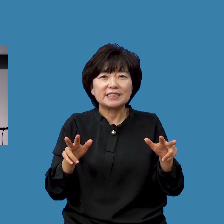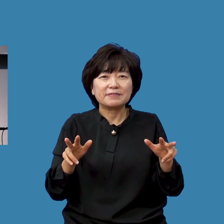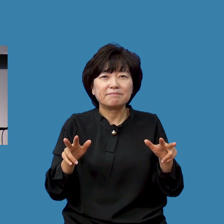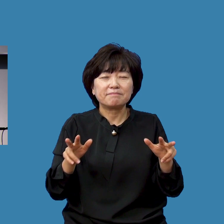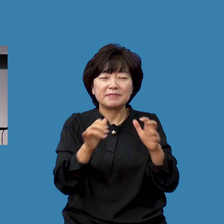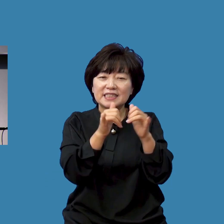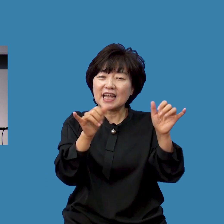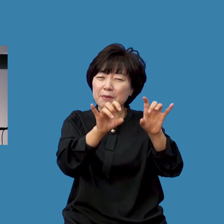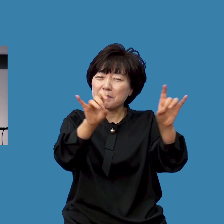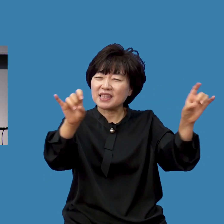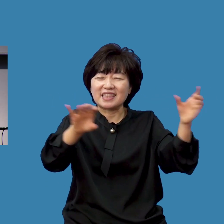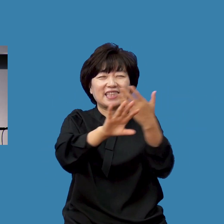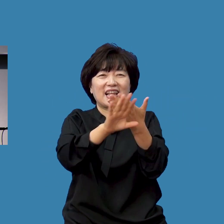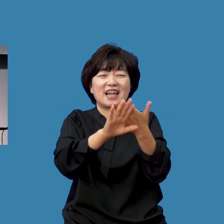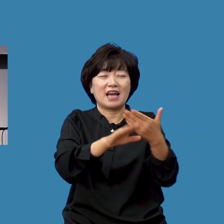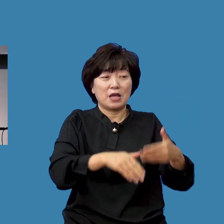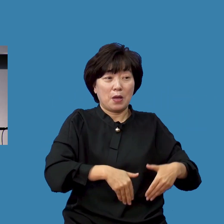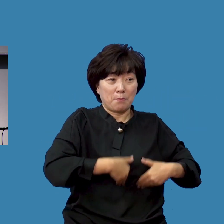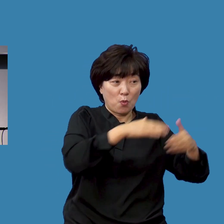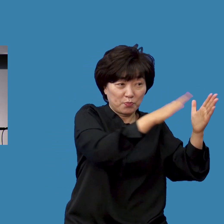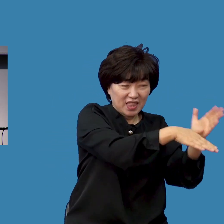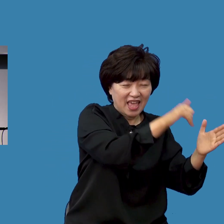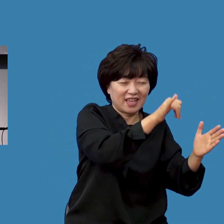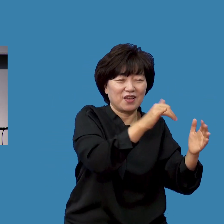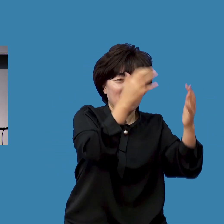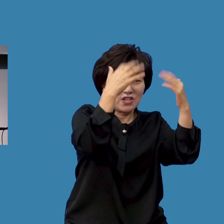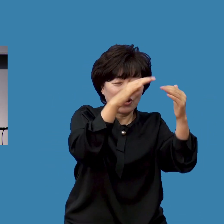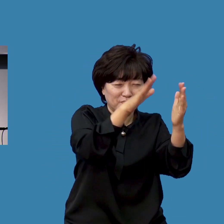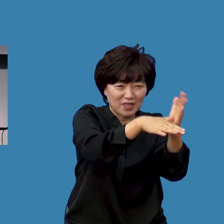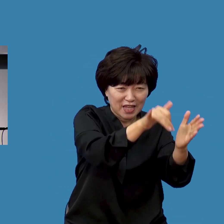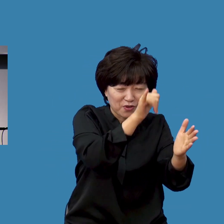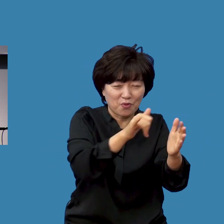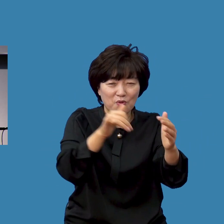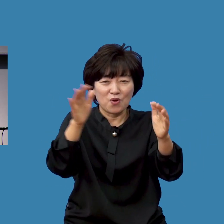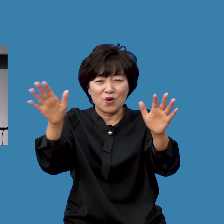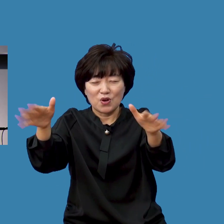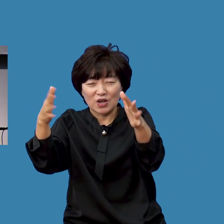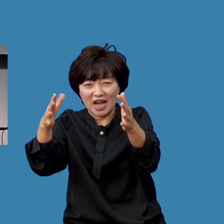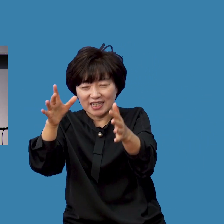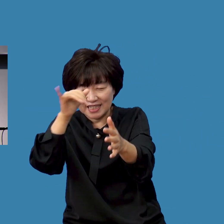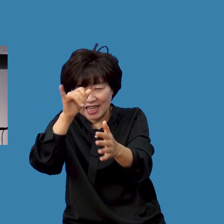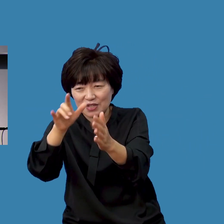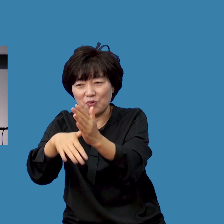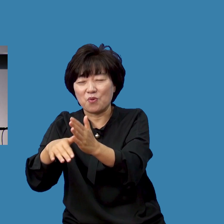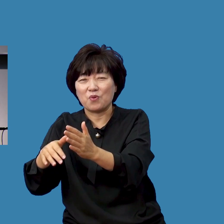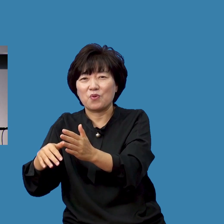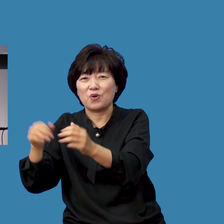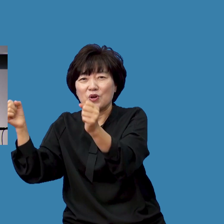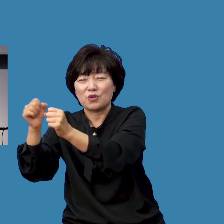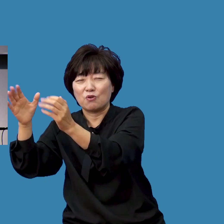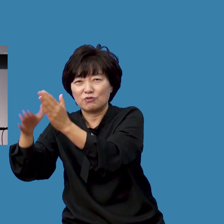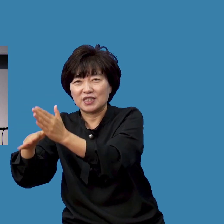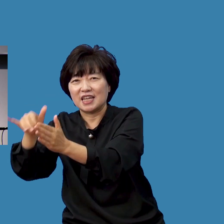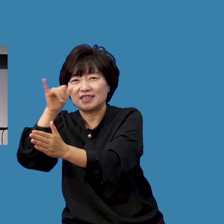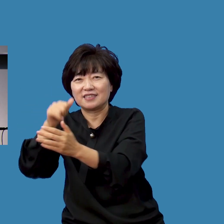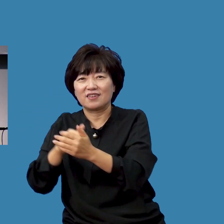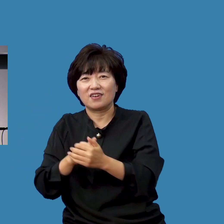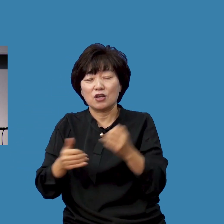가운데 어떤 시즌인 것 같으세요? 사람마다 다 다릅니다. 그리고 언제 여러분 추수할 것